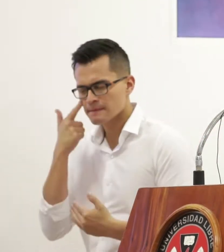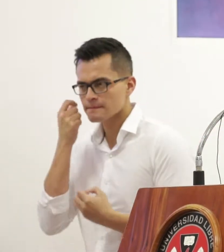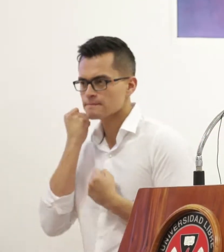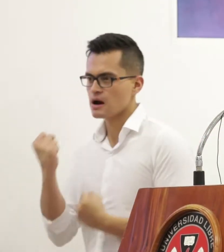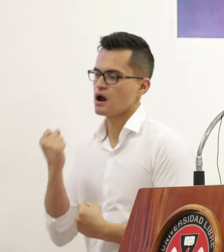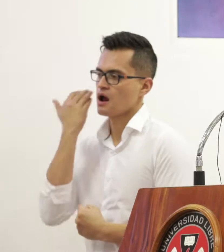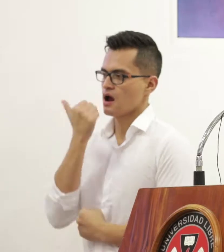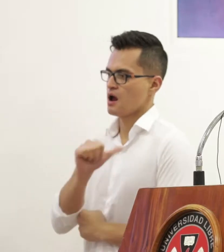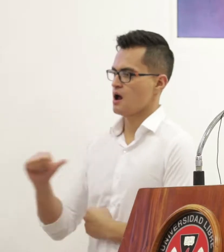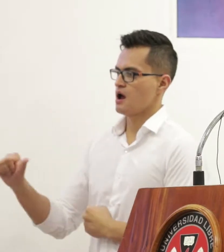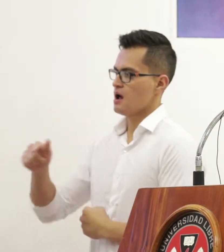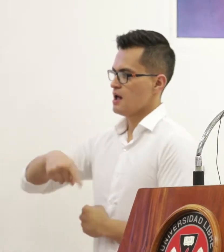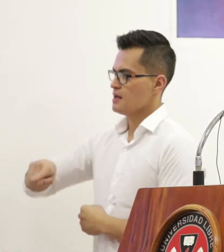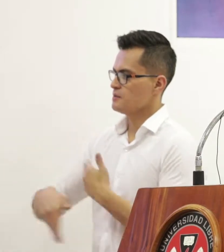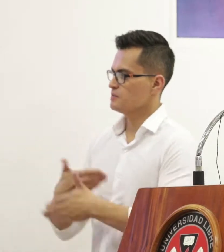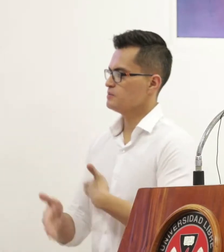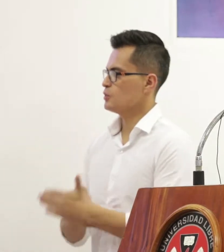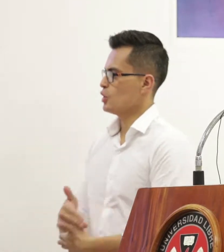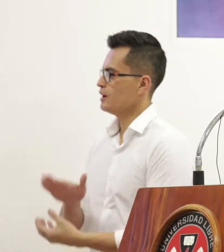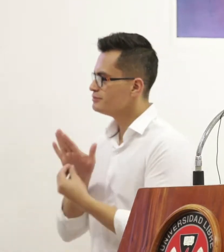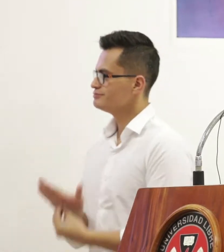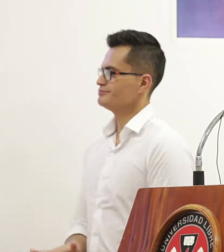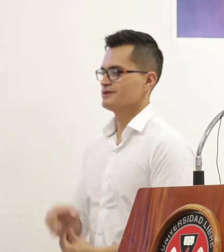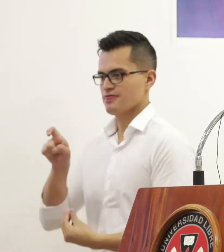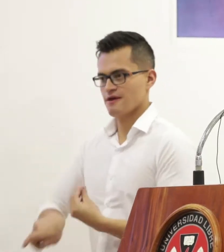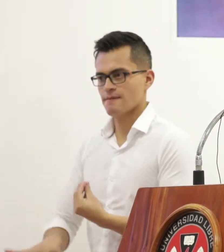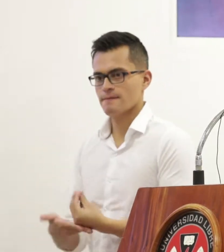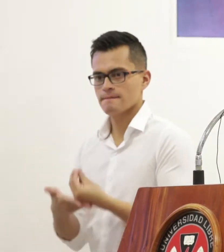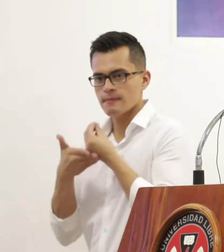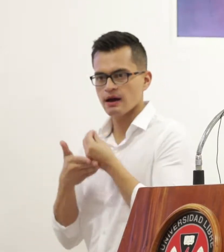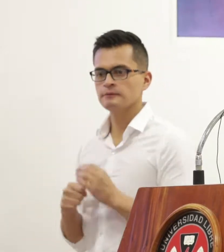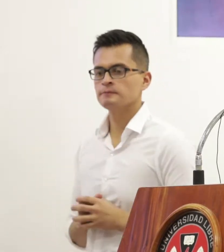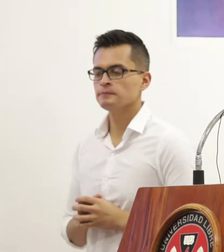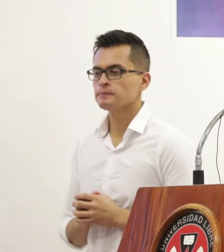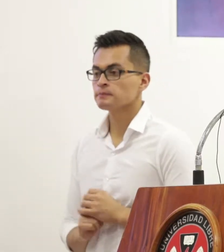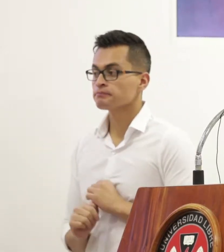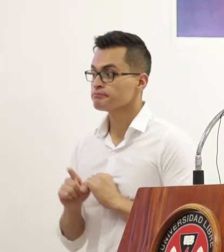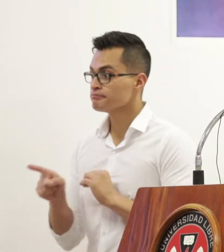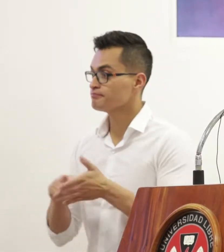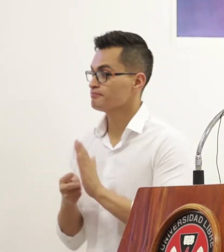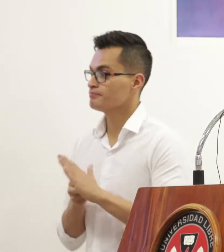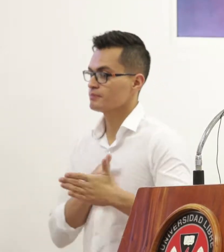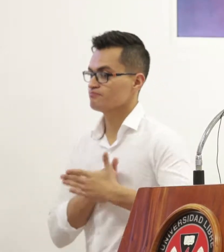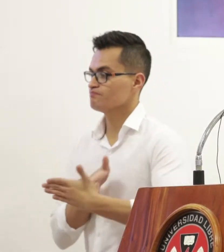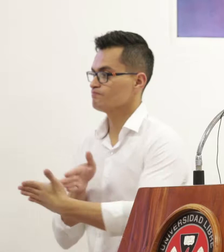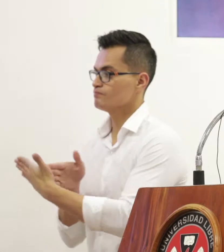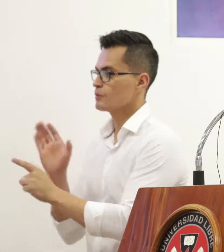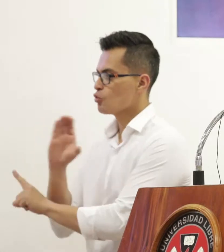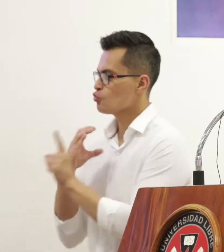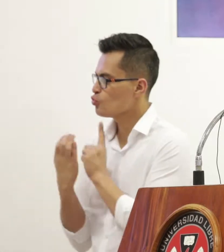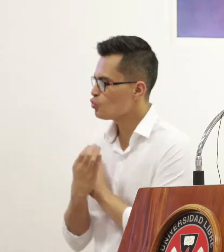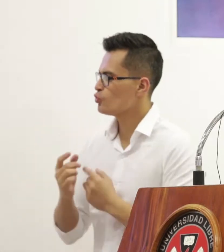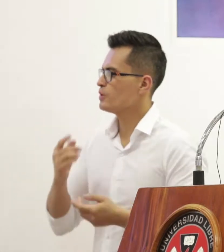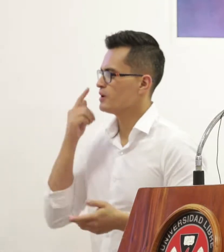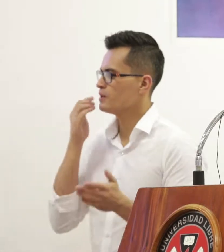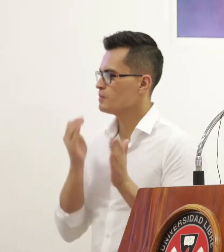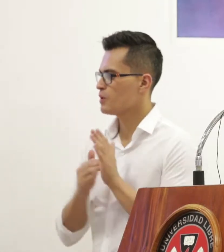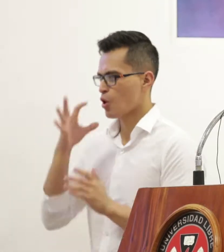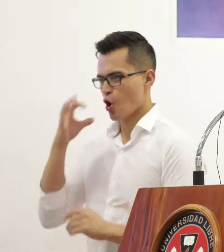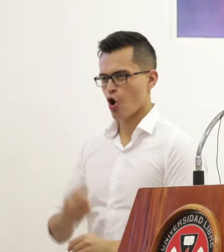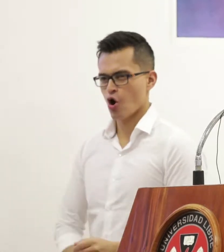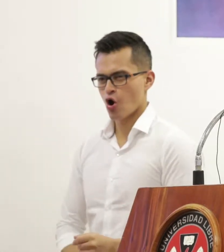sobre las mujeres. Y todo eso supone eliminar, repito, una cantidad de barreras culturales, eliminar el machismo, eliminar